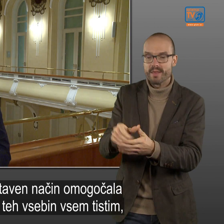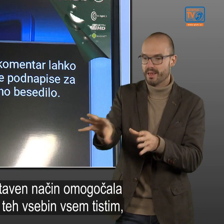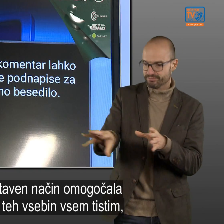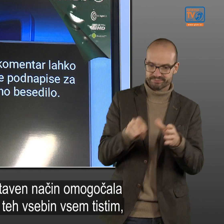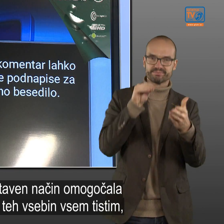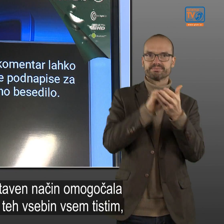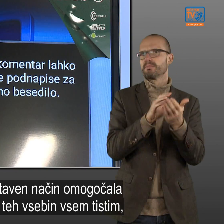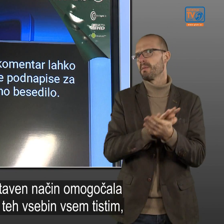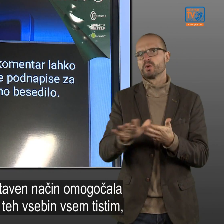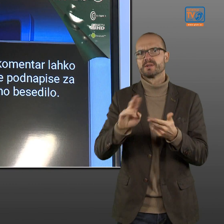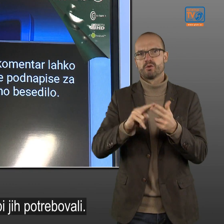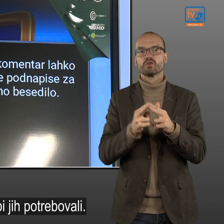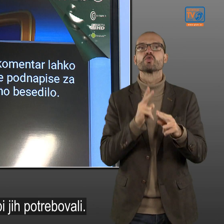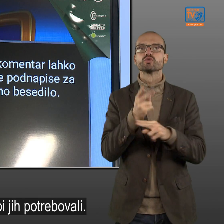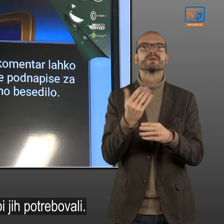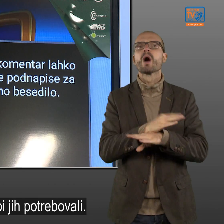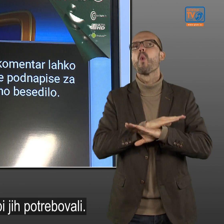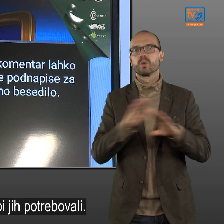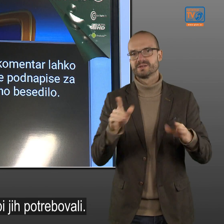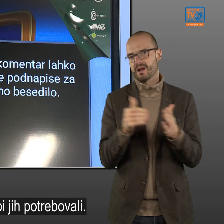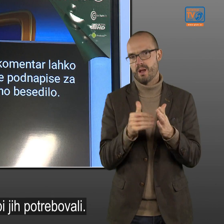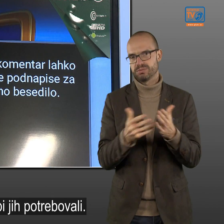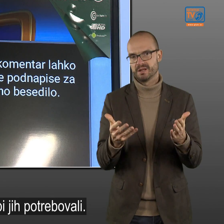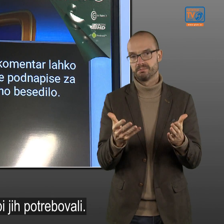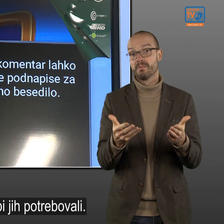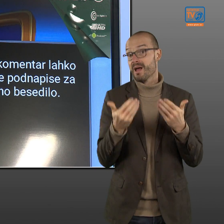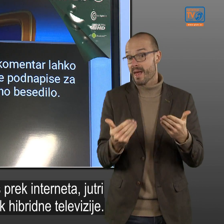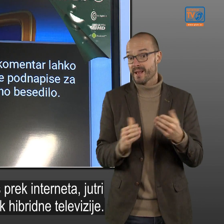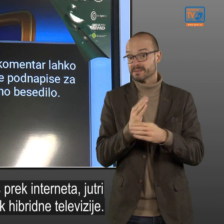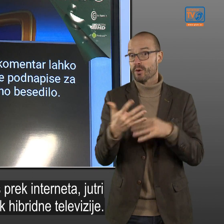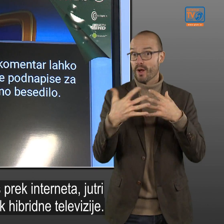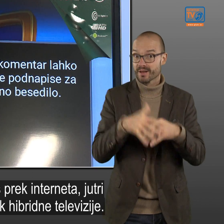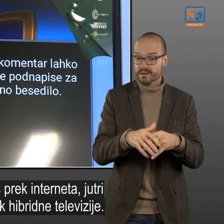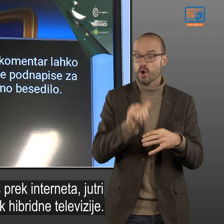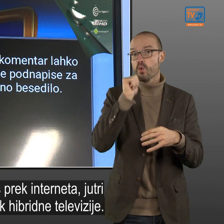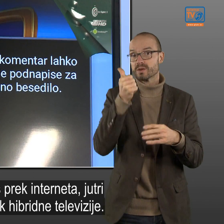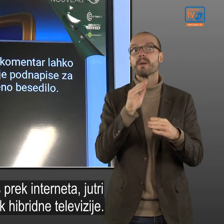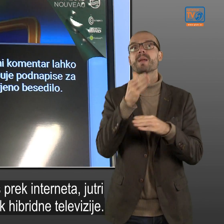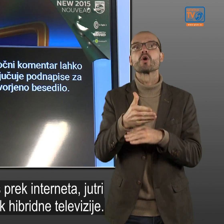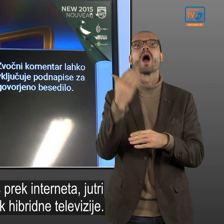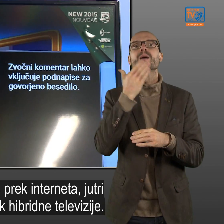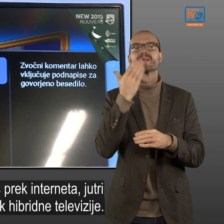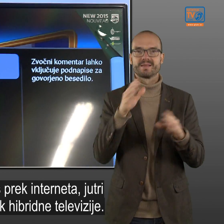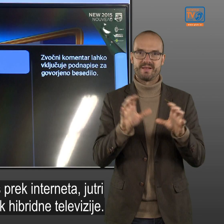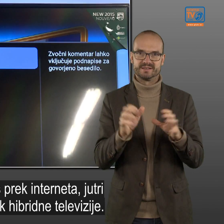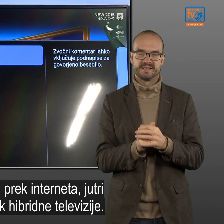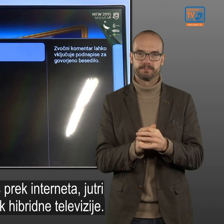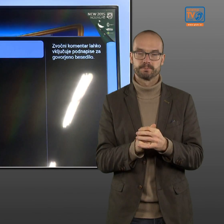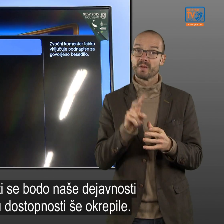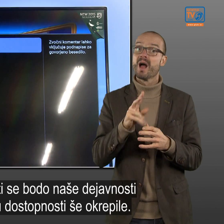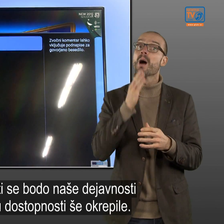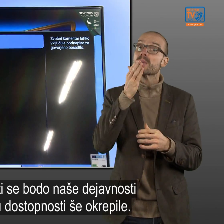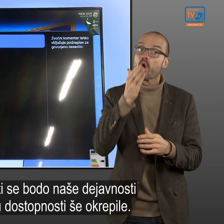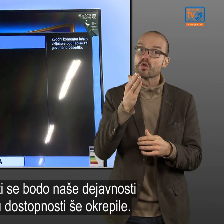bile na zelo enostaven način dostopne za vse tiste, ki bi jih potrebovali. Danes preko interneta, jutri pa preko hibridne televizije. V